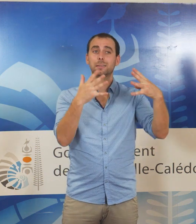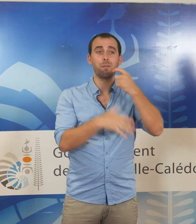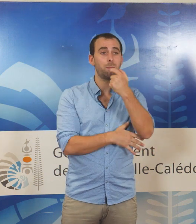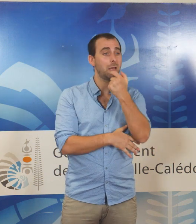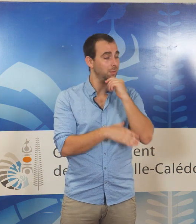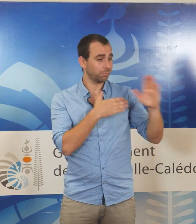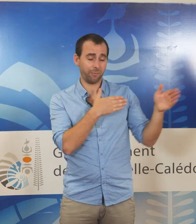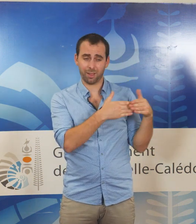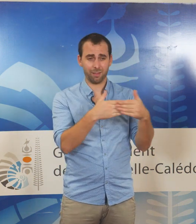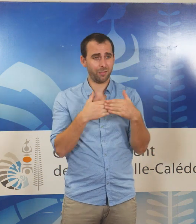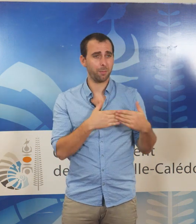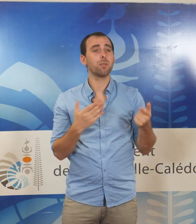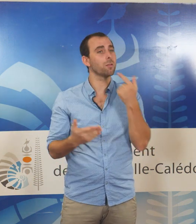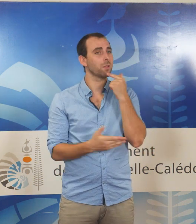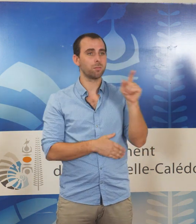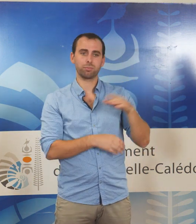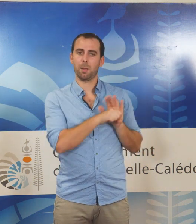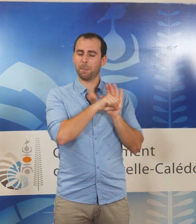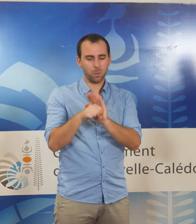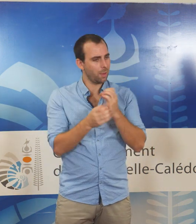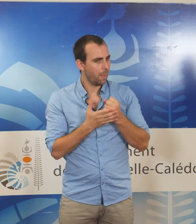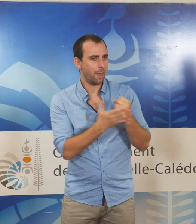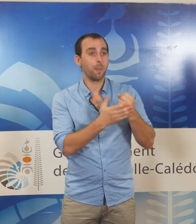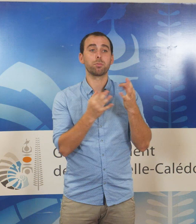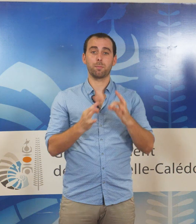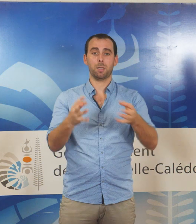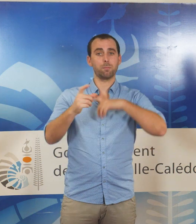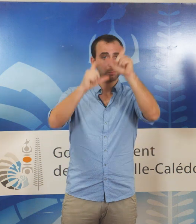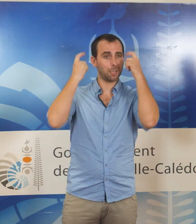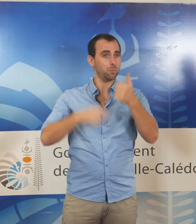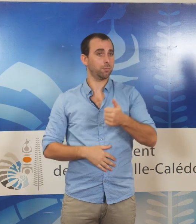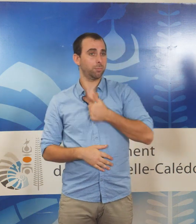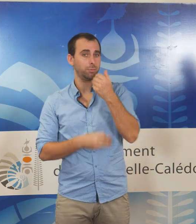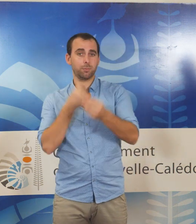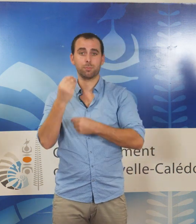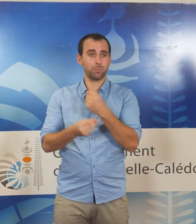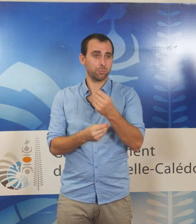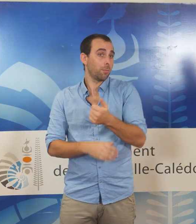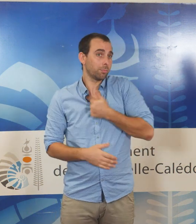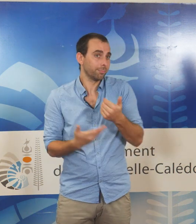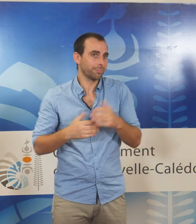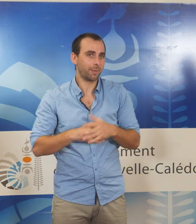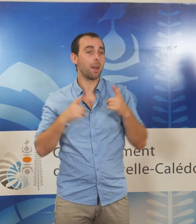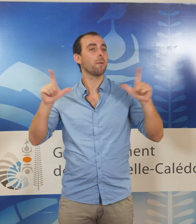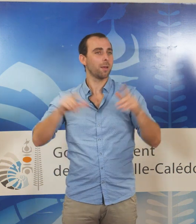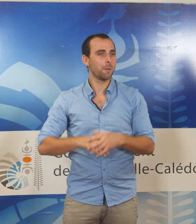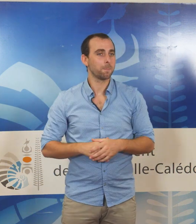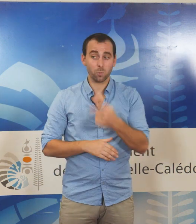les aider de manière prioritaire, comme les patentés et les travailleurs indépendants. Donc il y a à peu près 25% des dossiers qui ont été traités par la province